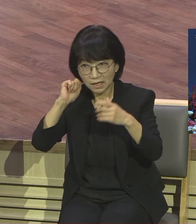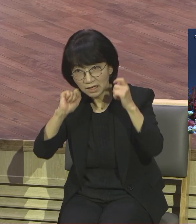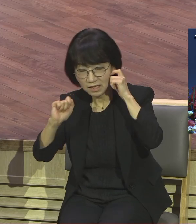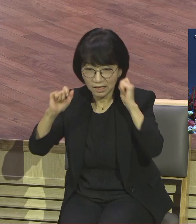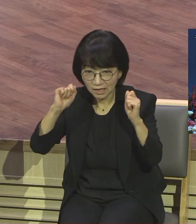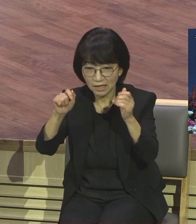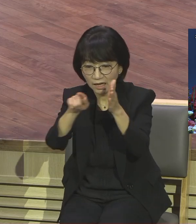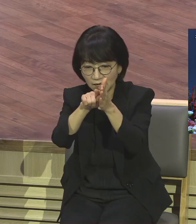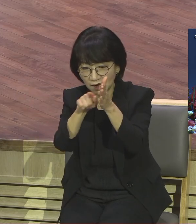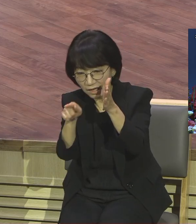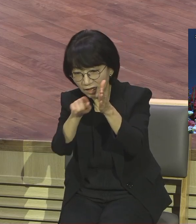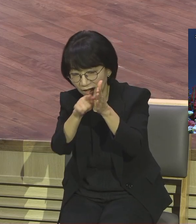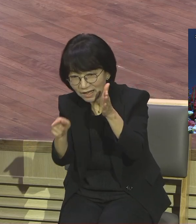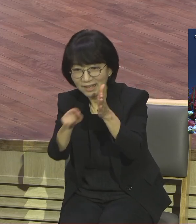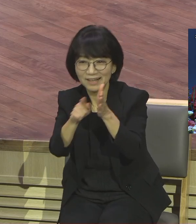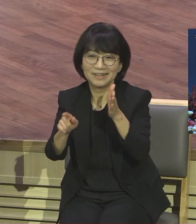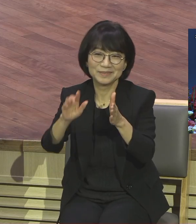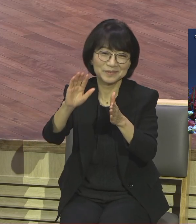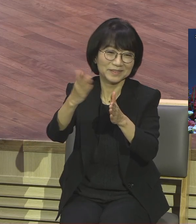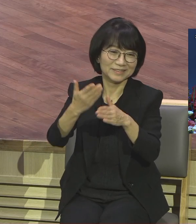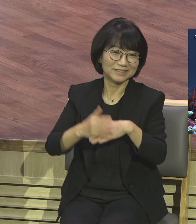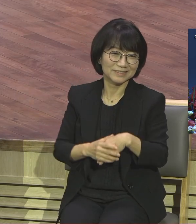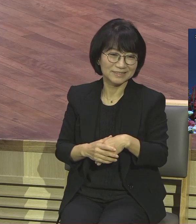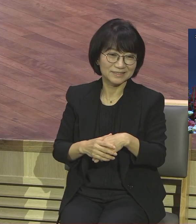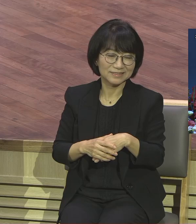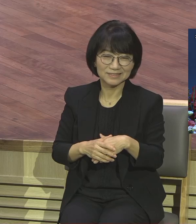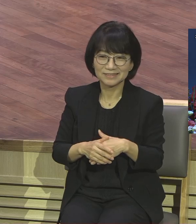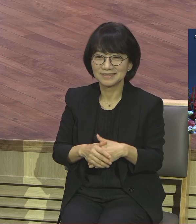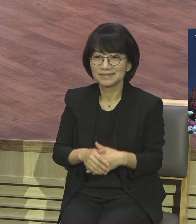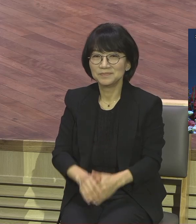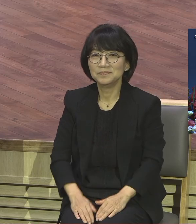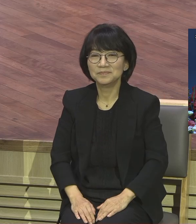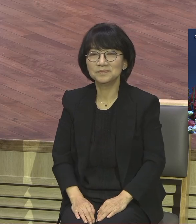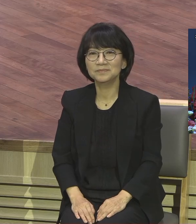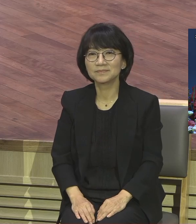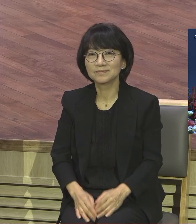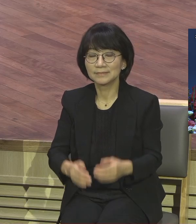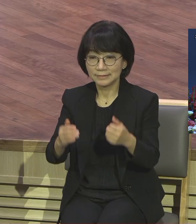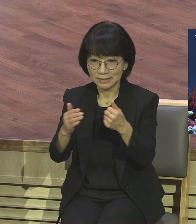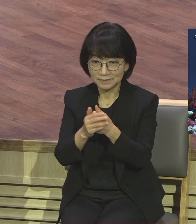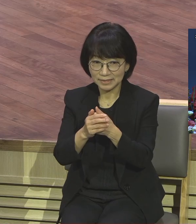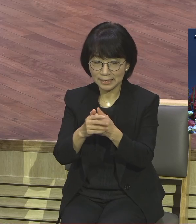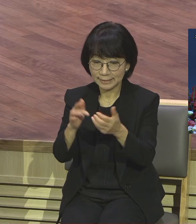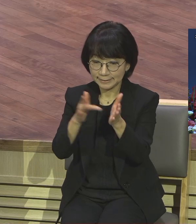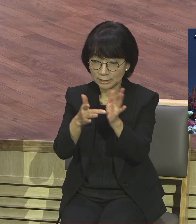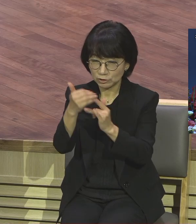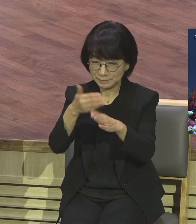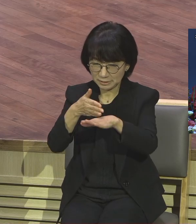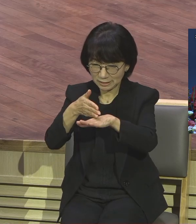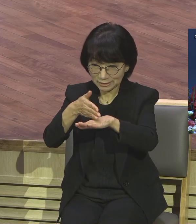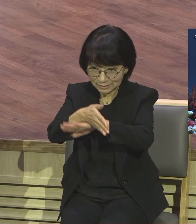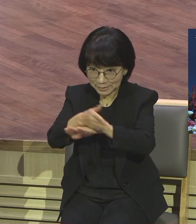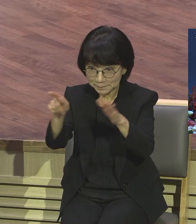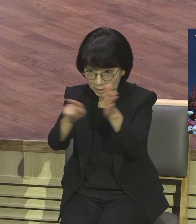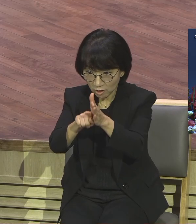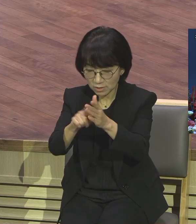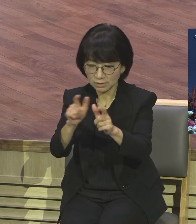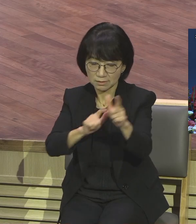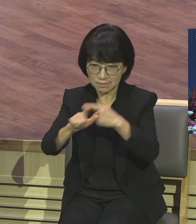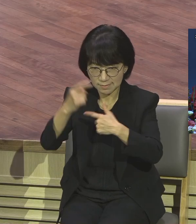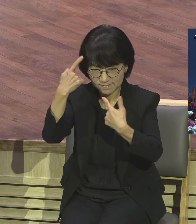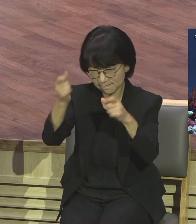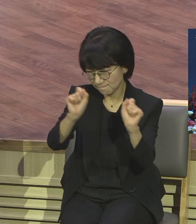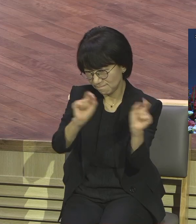체질이 불신자 체질이 하도 오랫동안 되어 있었기 때문에. 그래서 그런 분들은 더 정신을 차리고 더 하나님 앞에